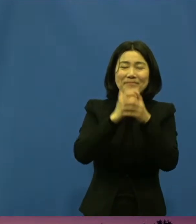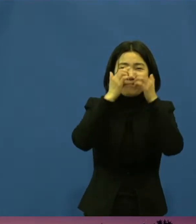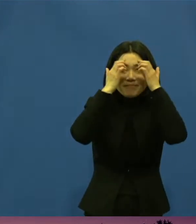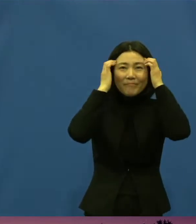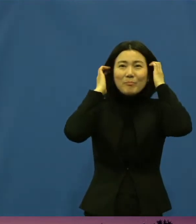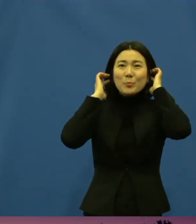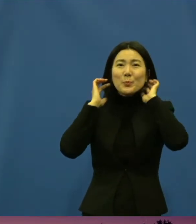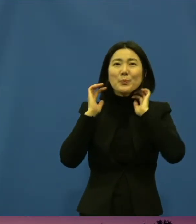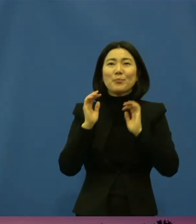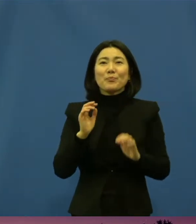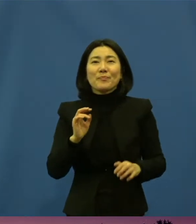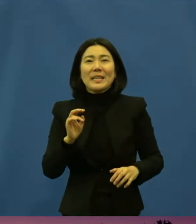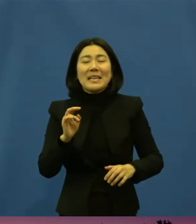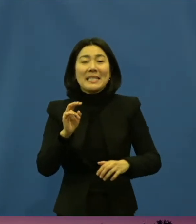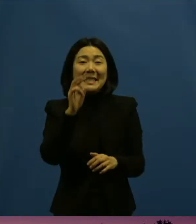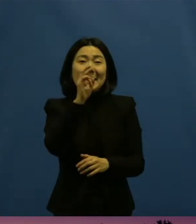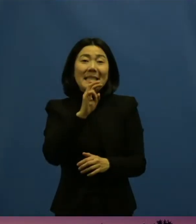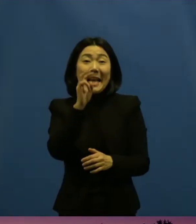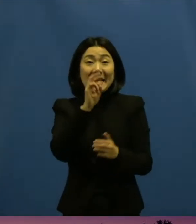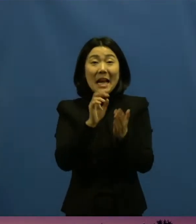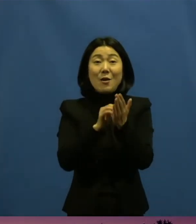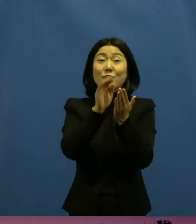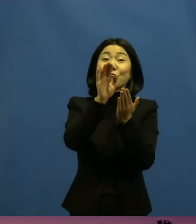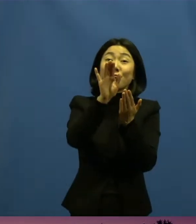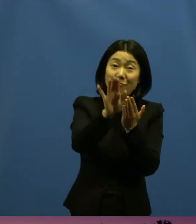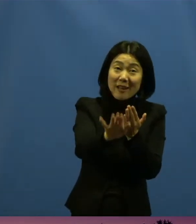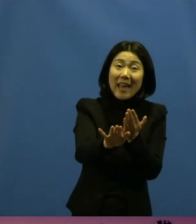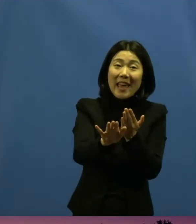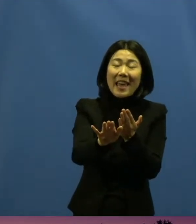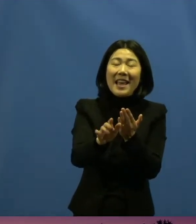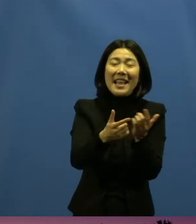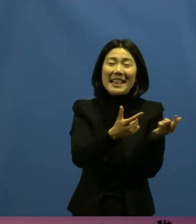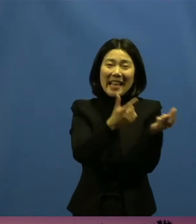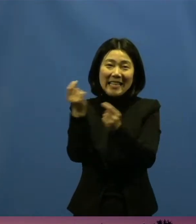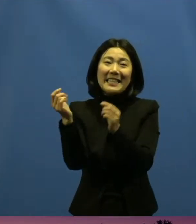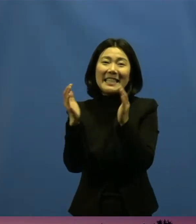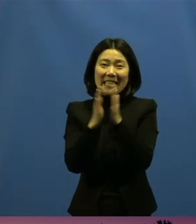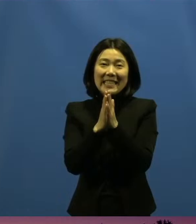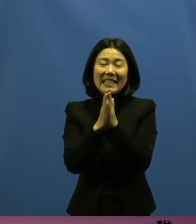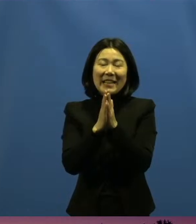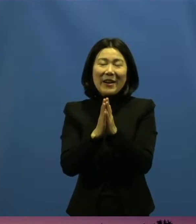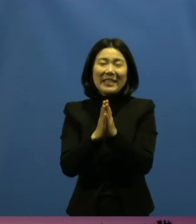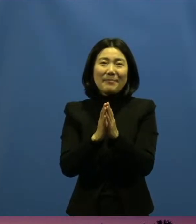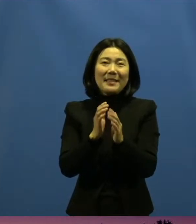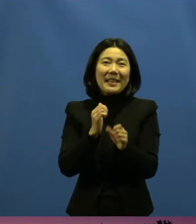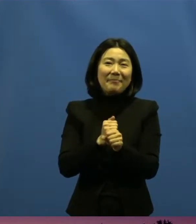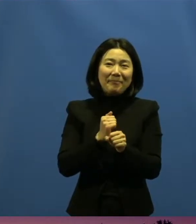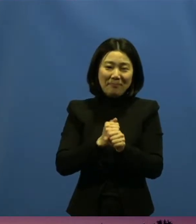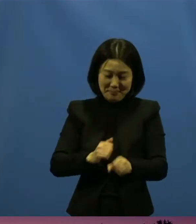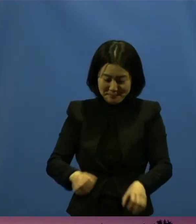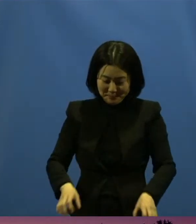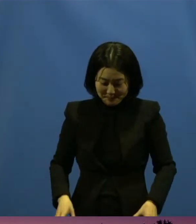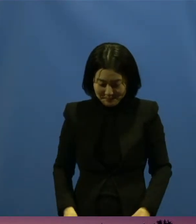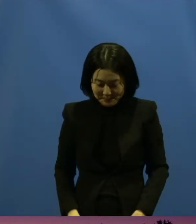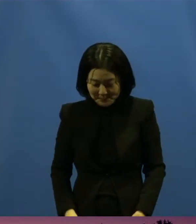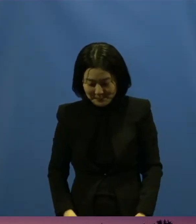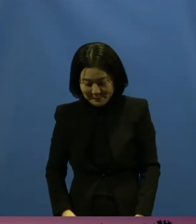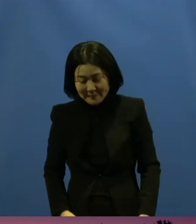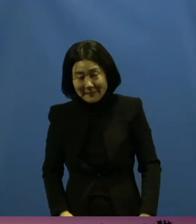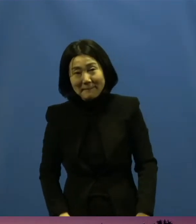갖도록 하겠습니다. 주님 뜻대로 살기로 했네. 주님 뜻대로 살기로